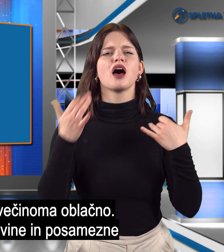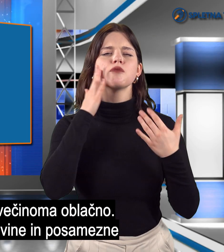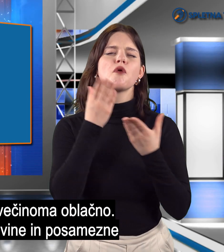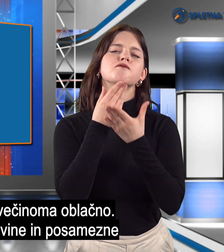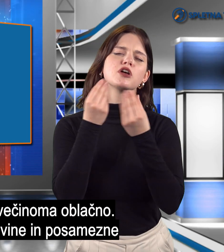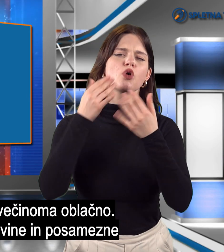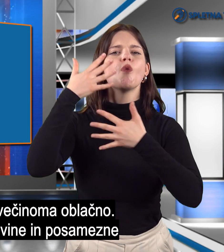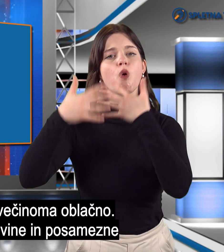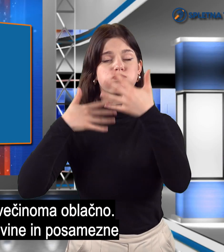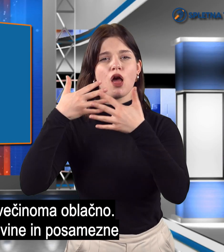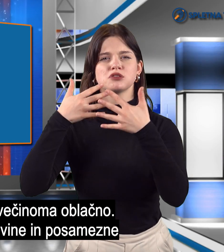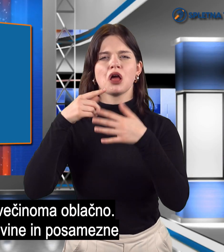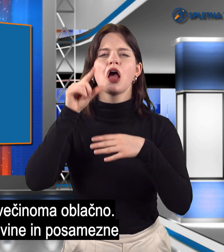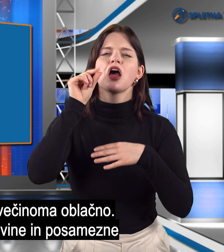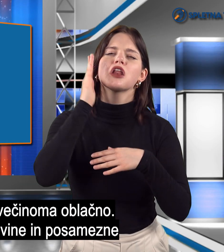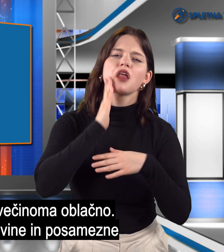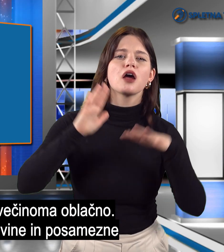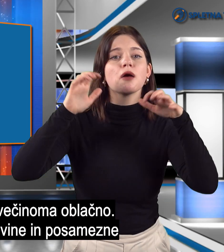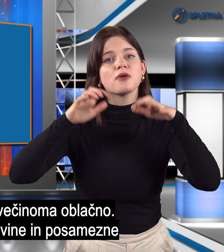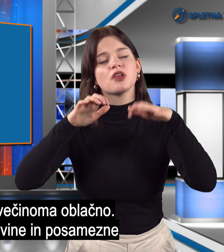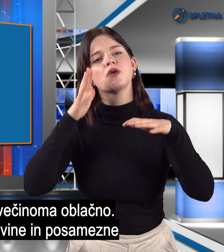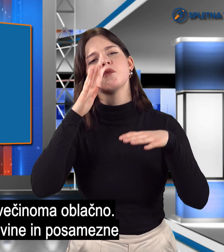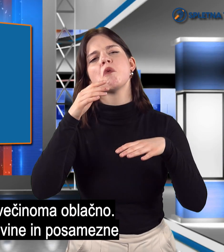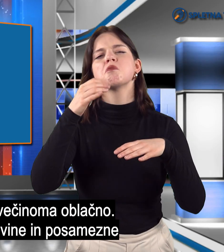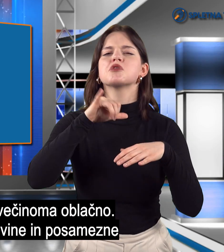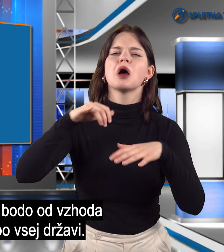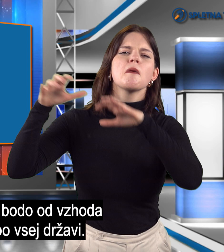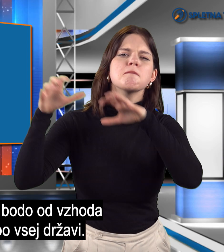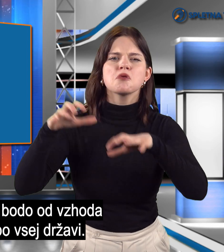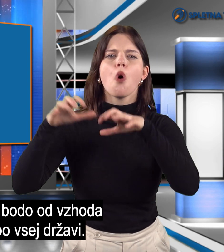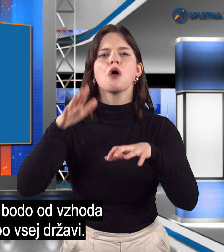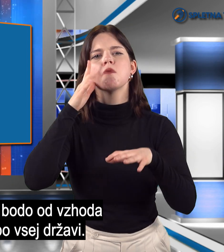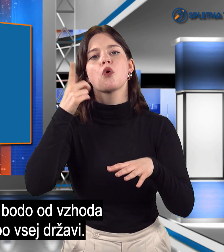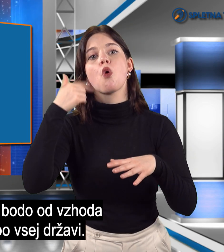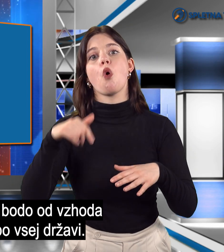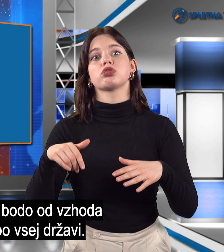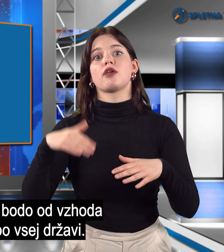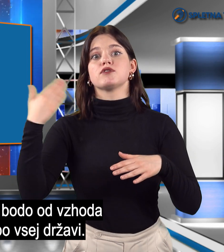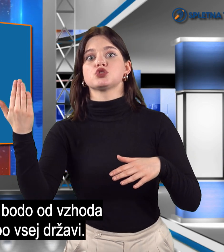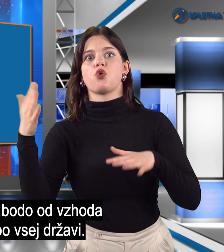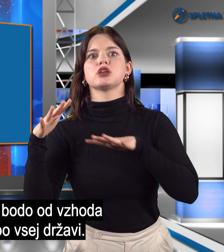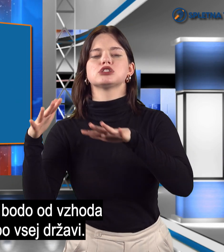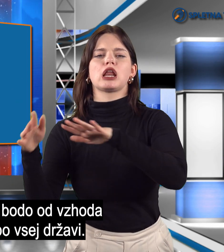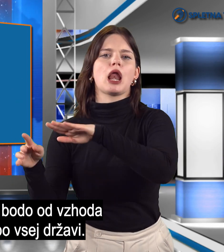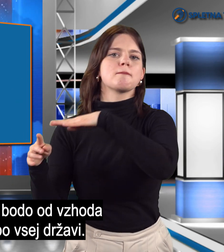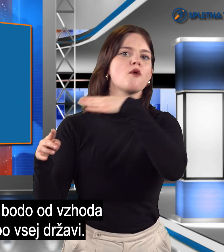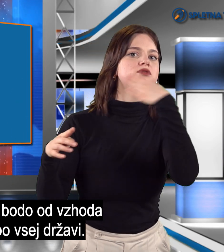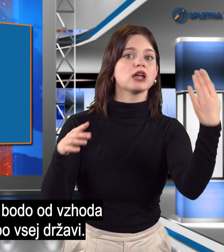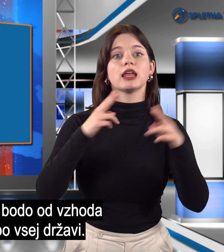Danes bo večinoma oblačno, rahle padavine in posamezne plohe se bodo od vzhoda širile po vsej državi. Veter bo